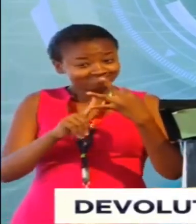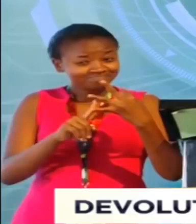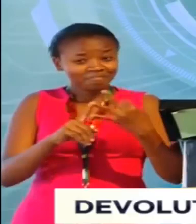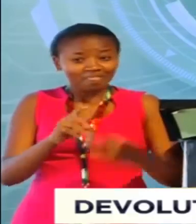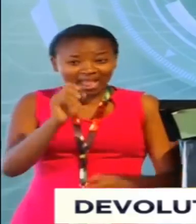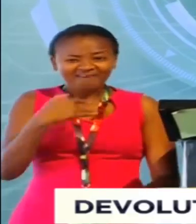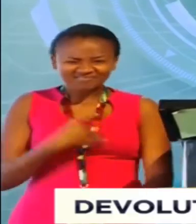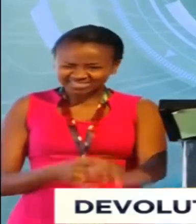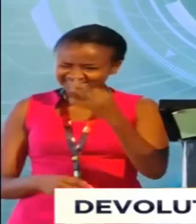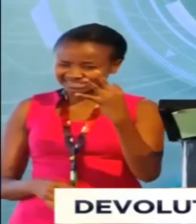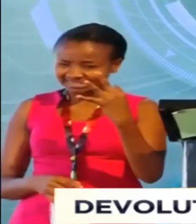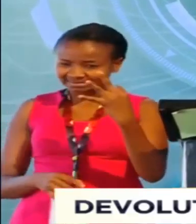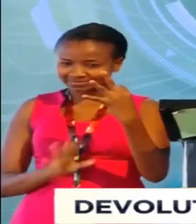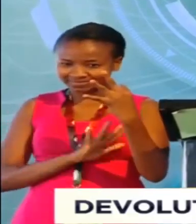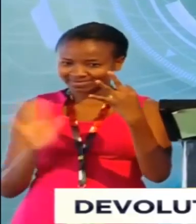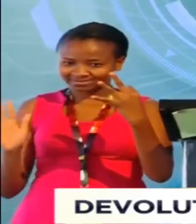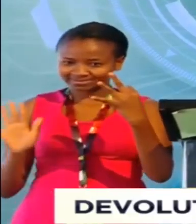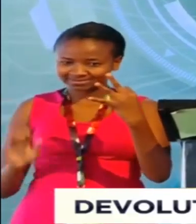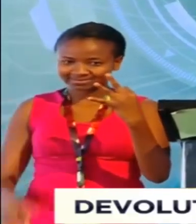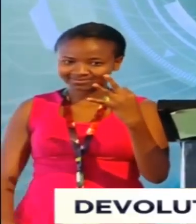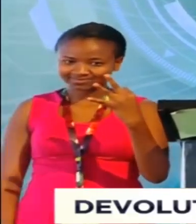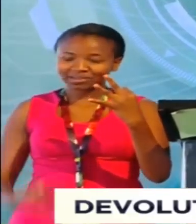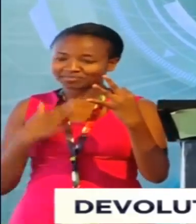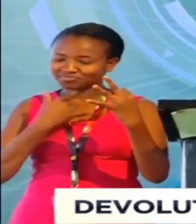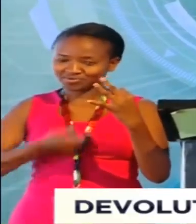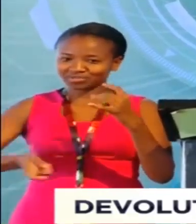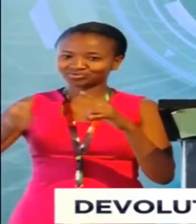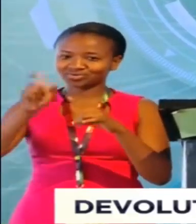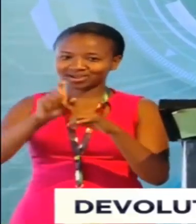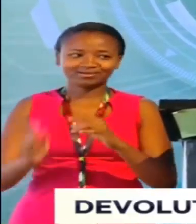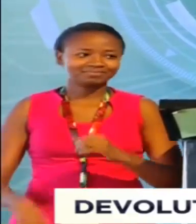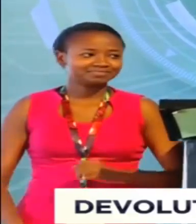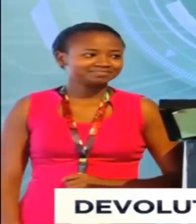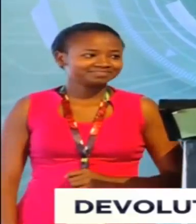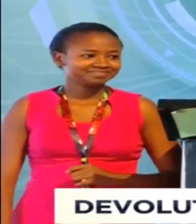Lakini nina mambo matatu ningependa kuongeza.